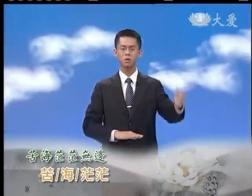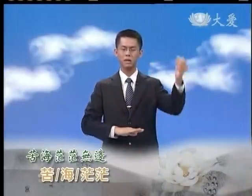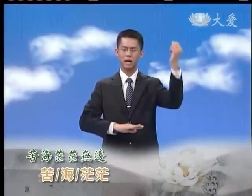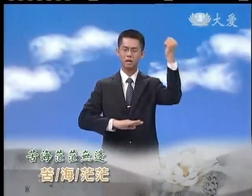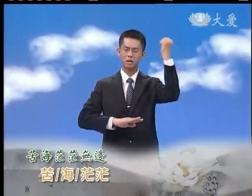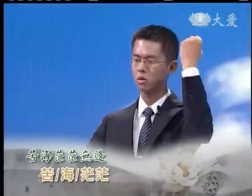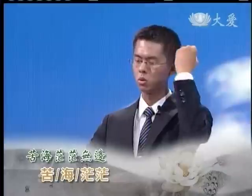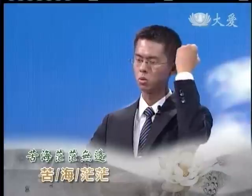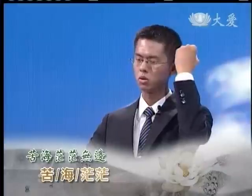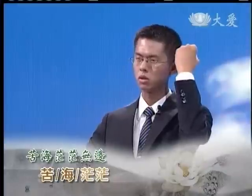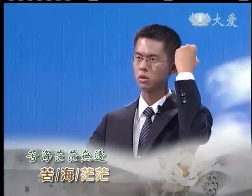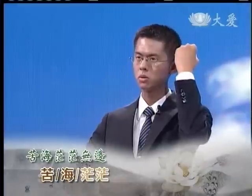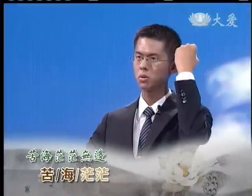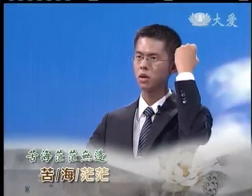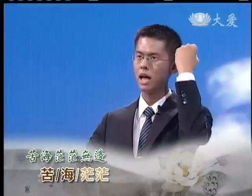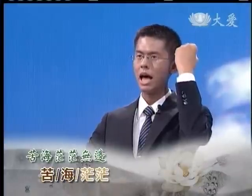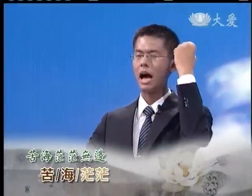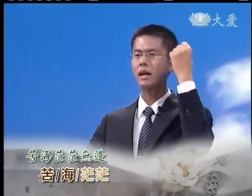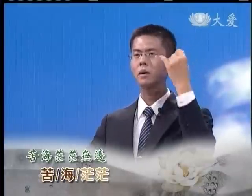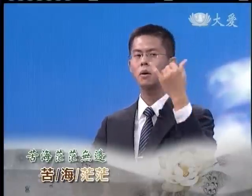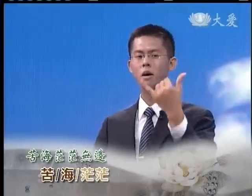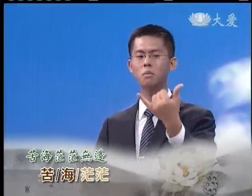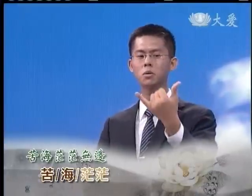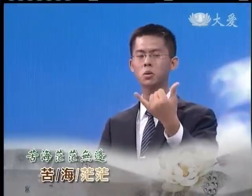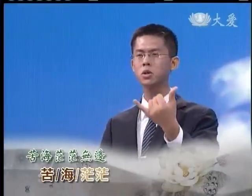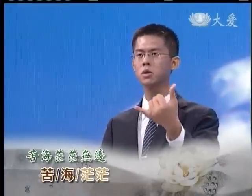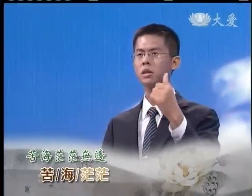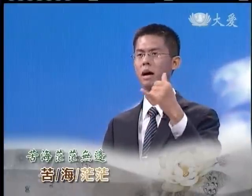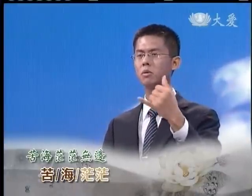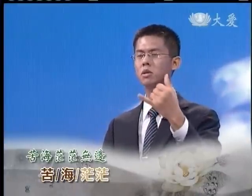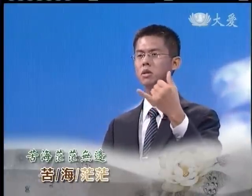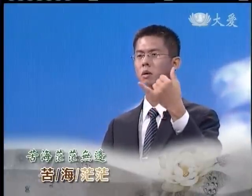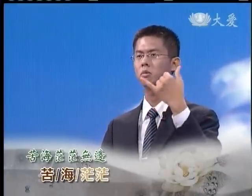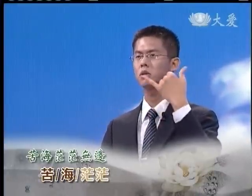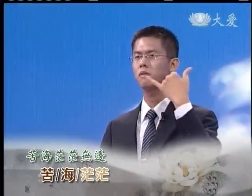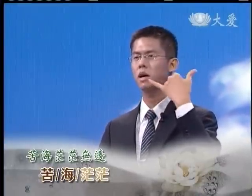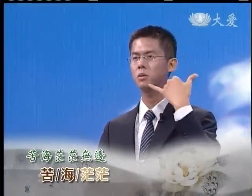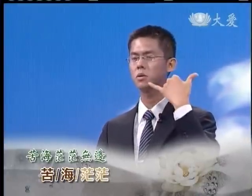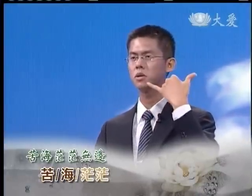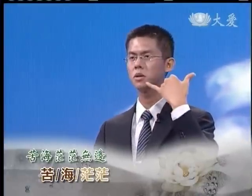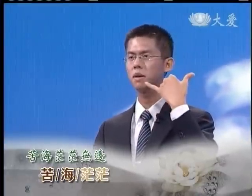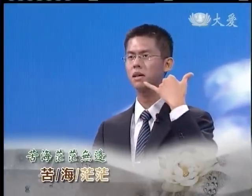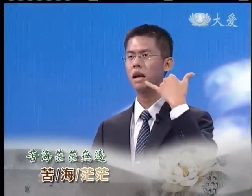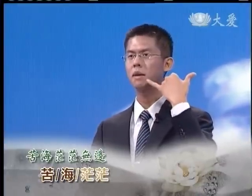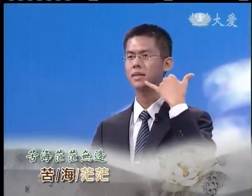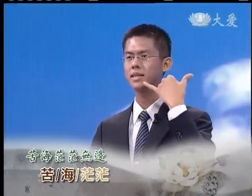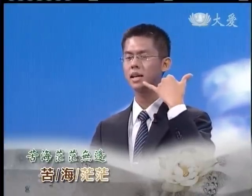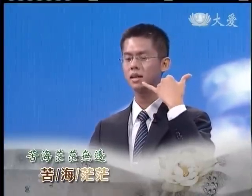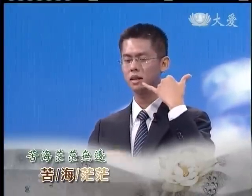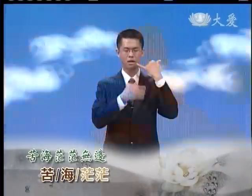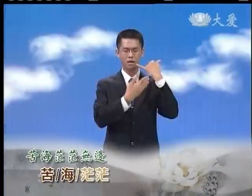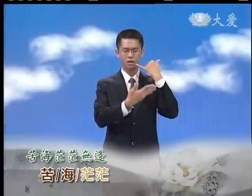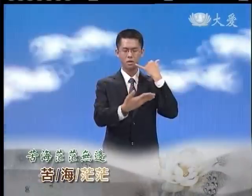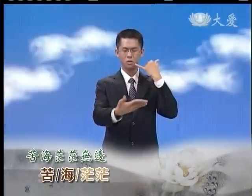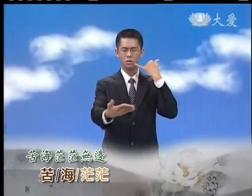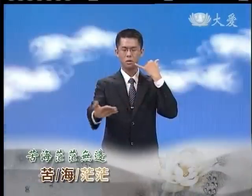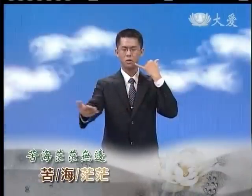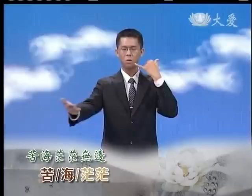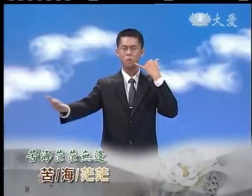手打一个苦的动作，海的话我们左手的大拇指小拇指放在嘴唇这边代表咸，右手往